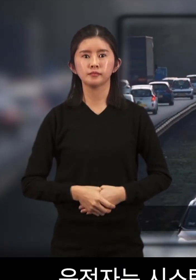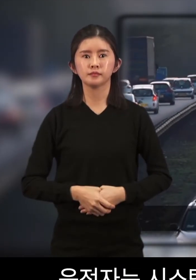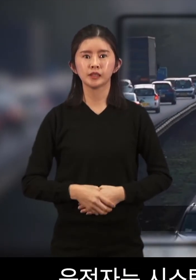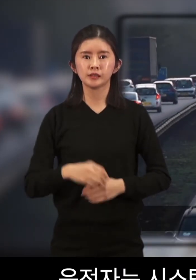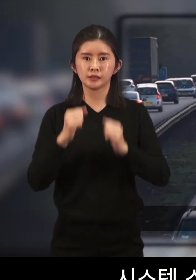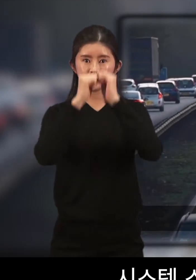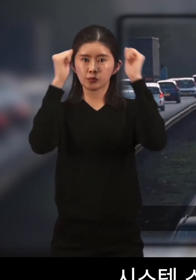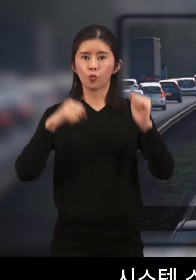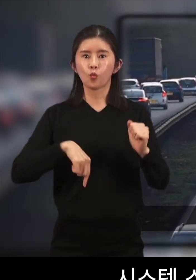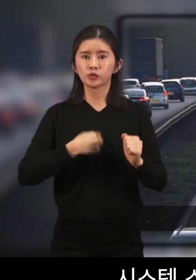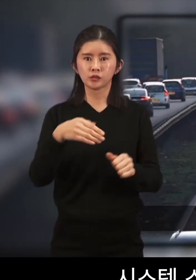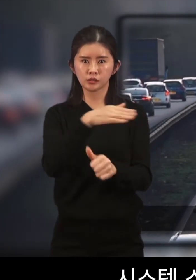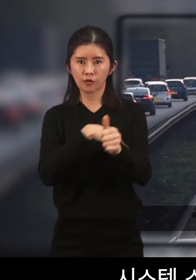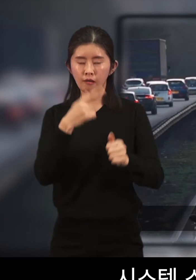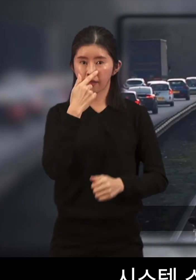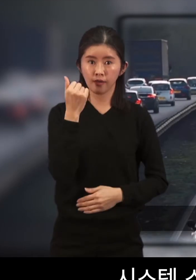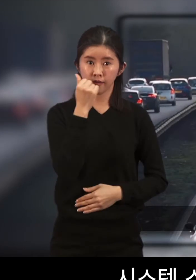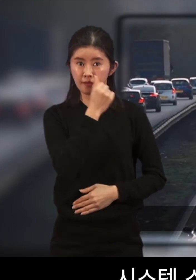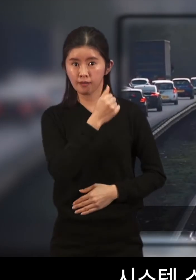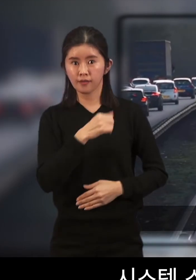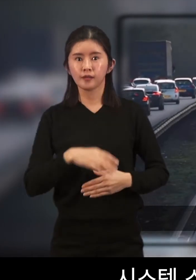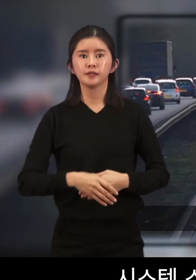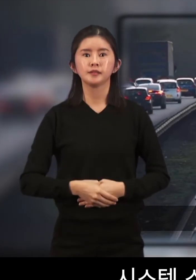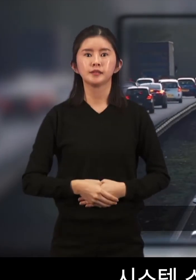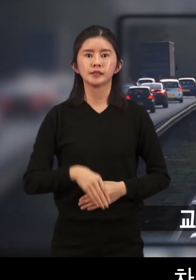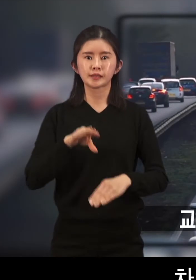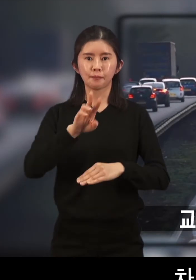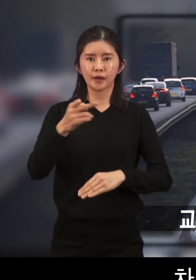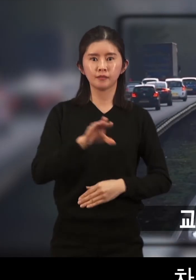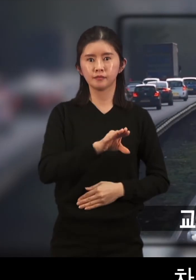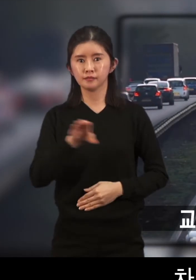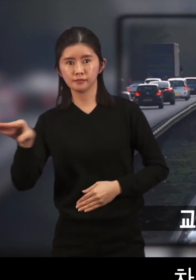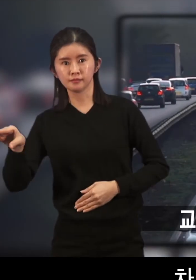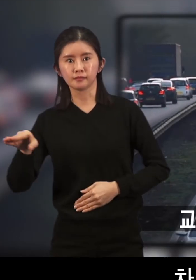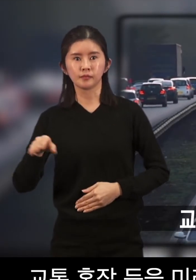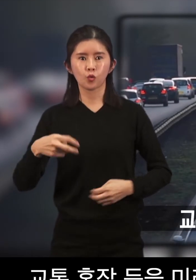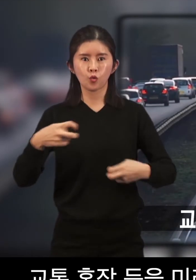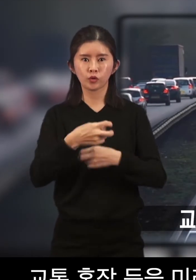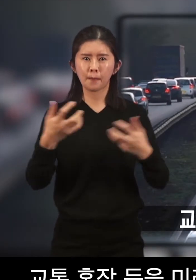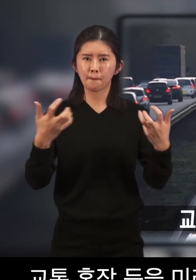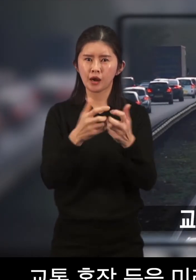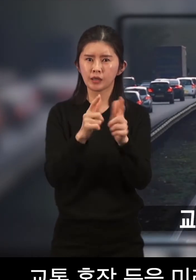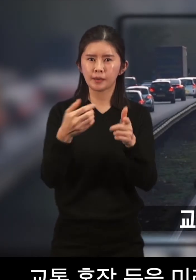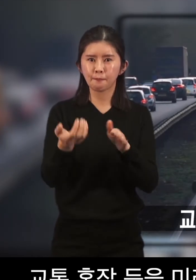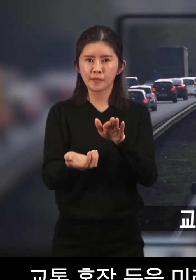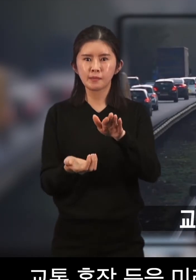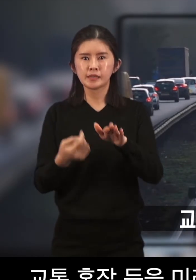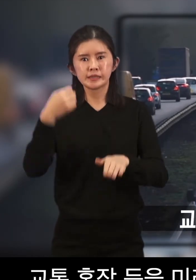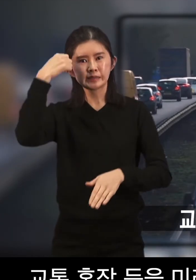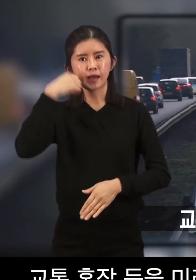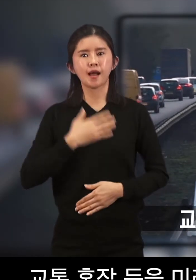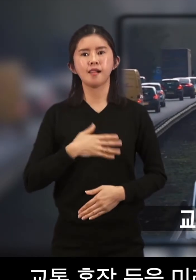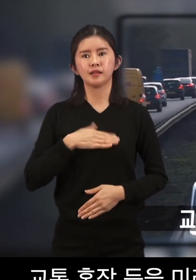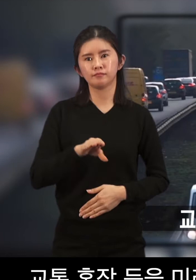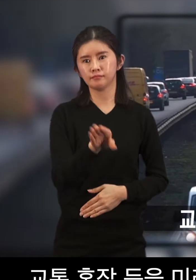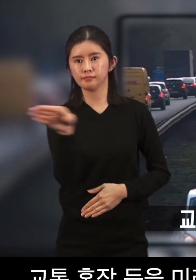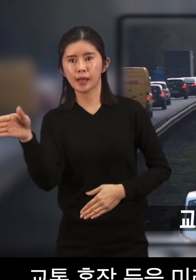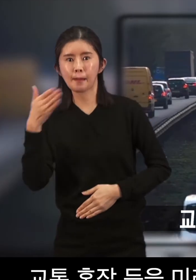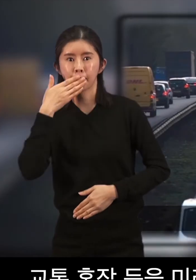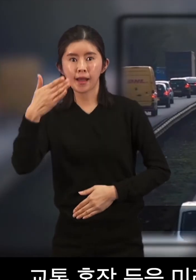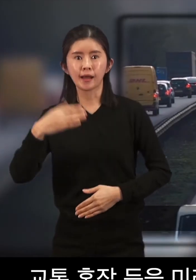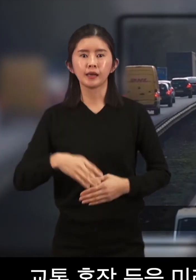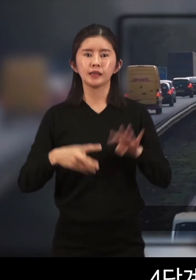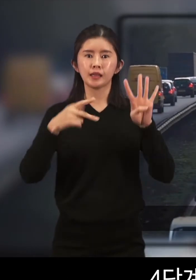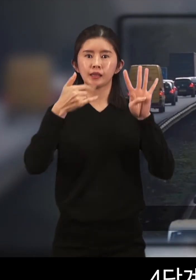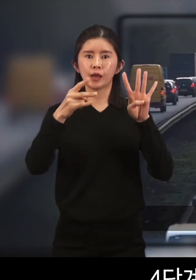하며 시스템 스스로 상황을 파악하고 차로를 변경하거나 교통운접 등을 미리 감지하여 우여할 수 있습니다.